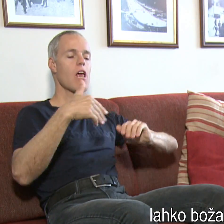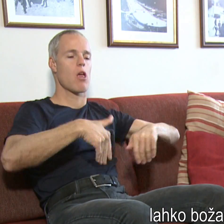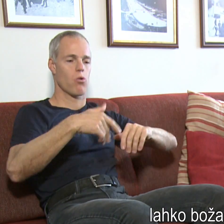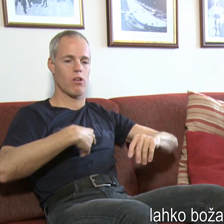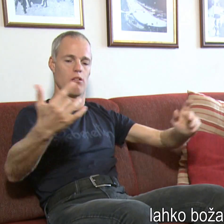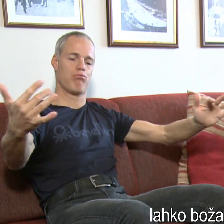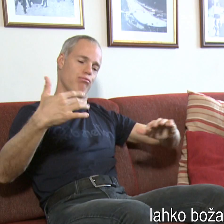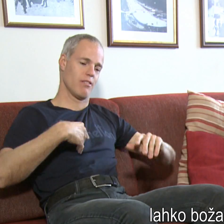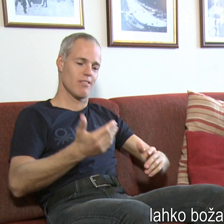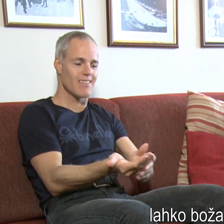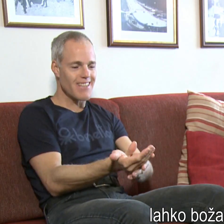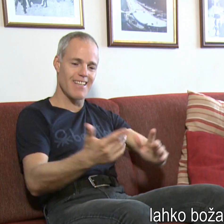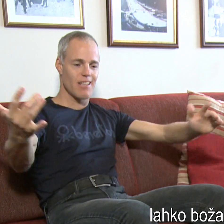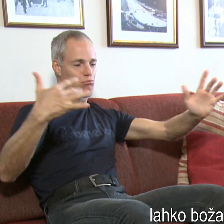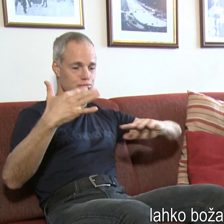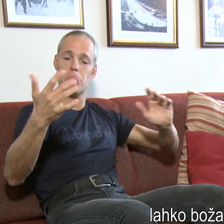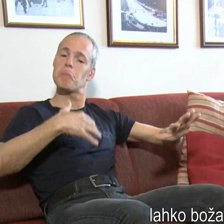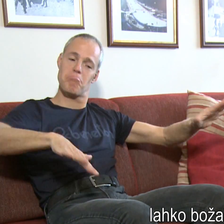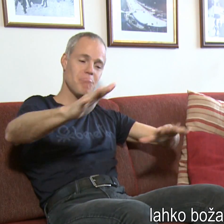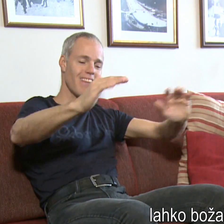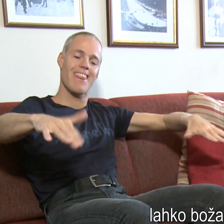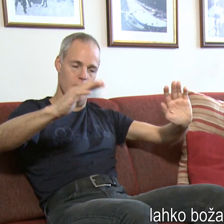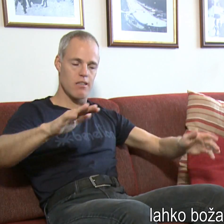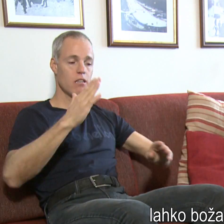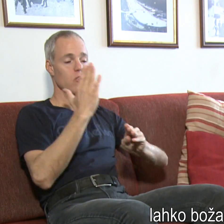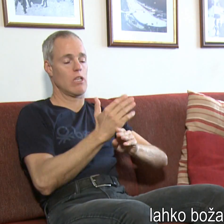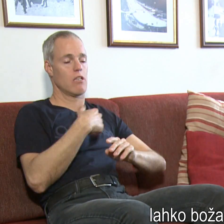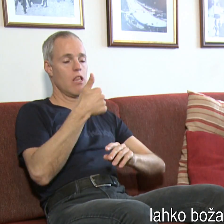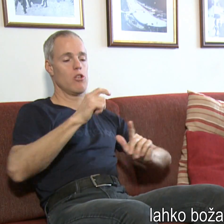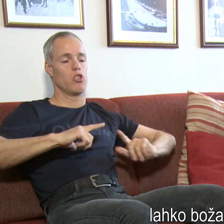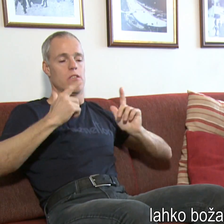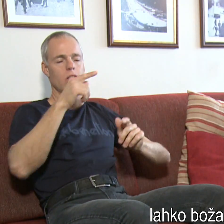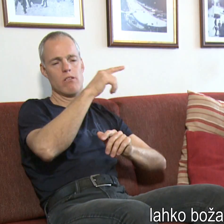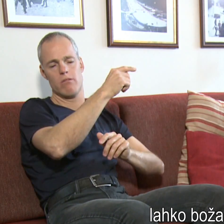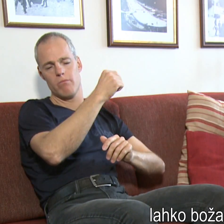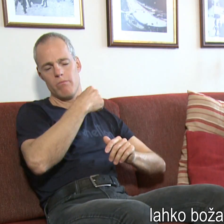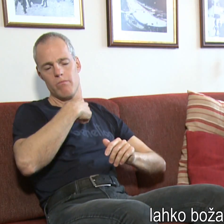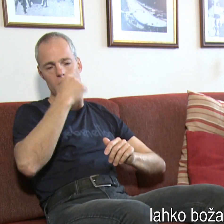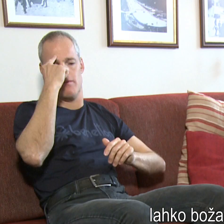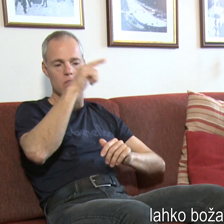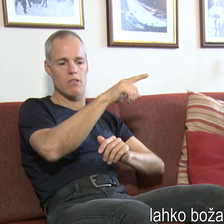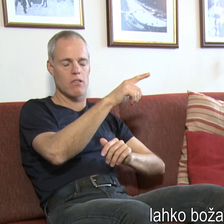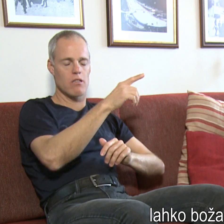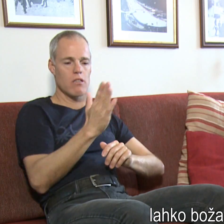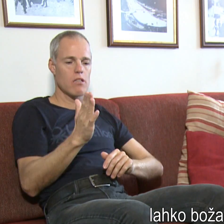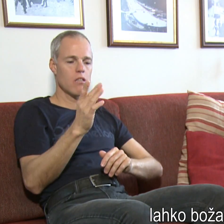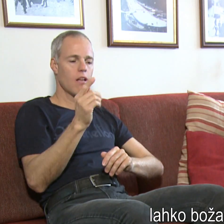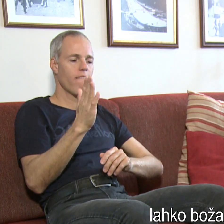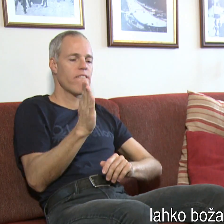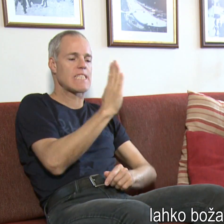du. Also da lernst du wie ein Match spielt mit den Kindern. Weil bei uns in der Akademie ist es schon keine Spielverhältnisse.